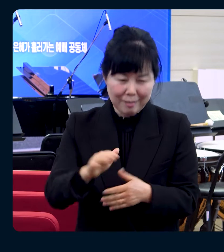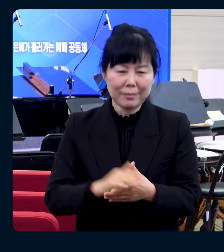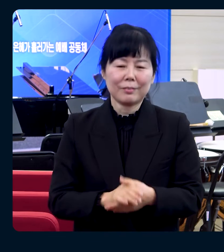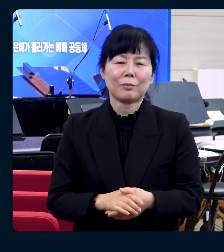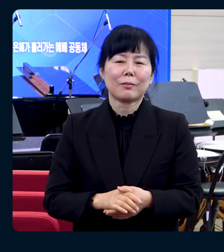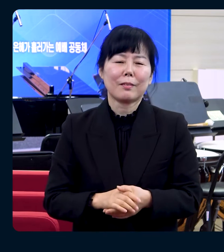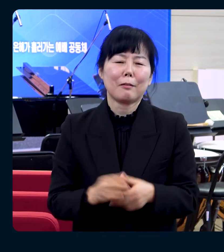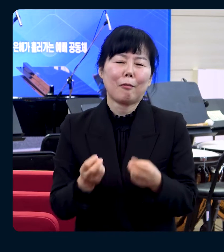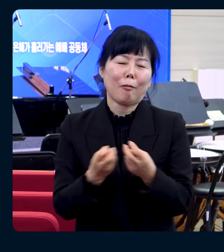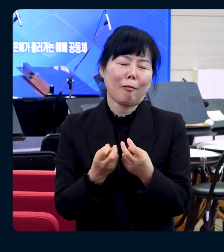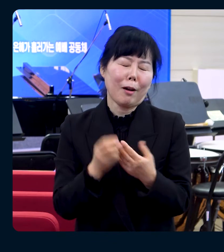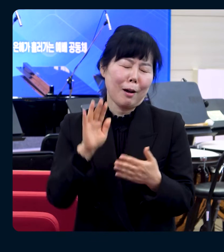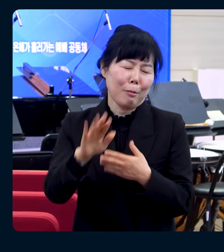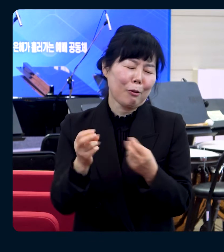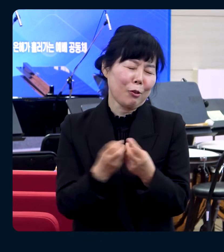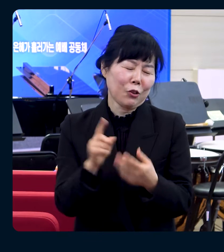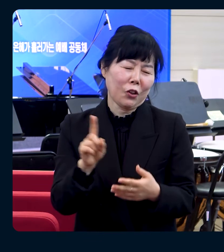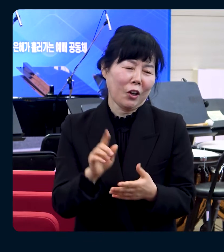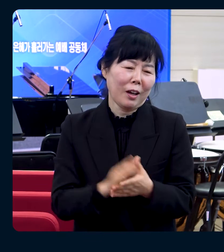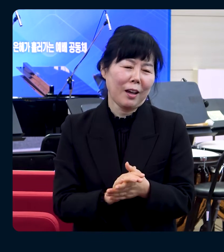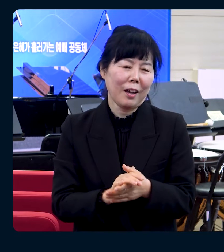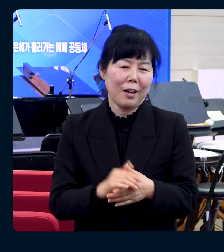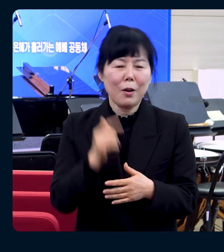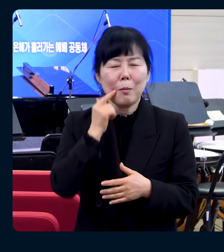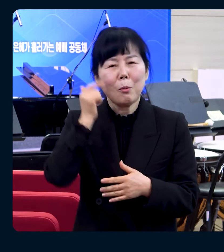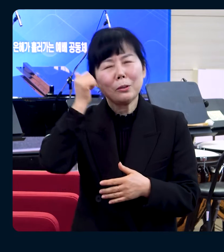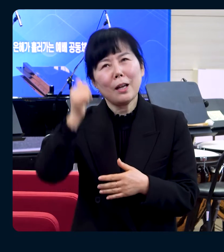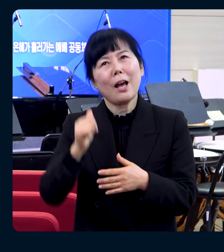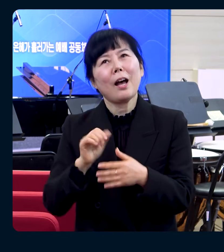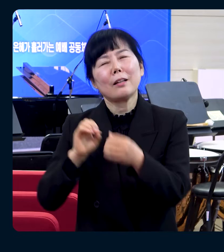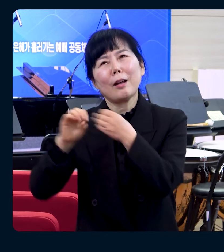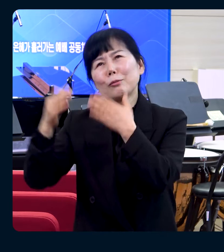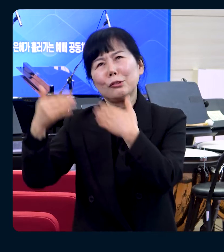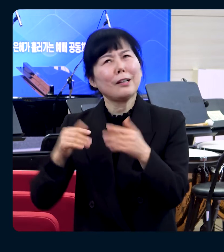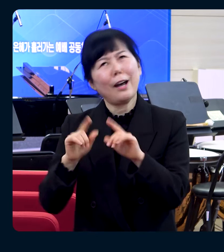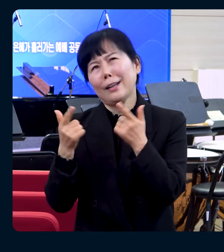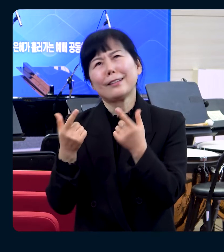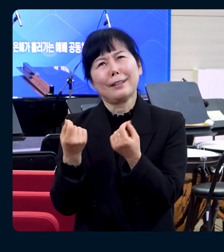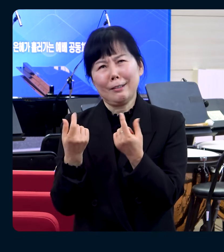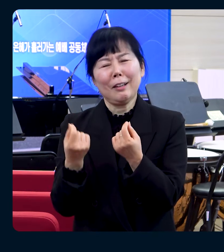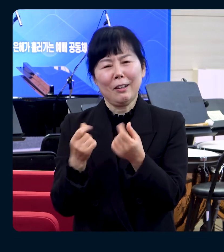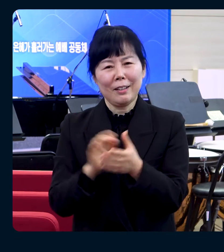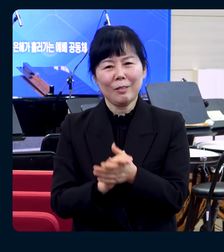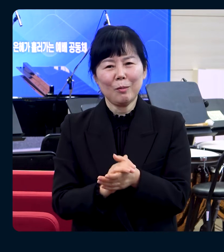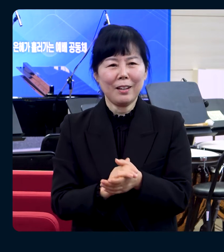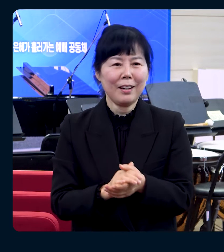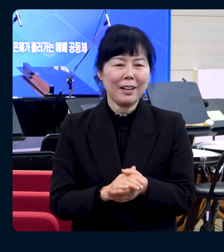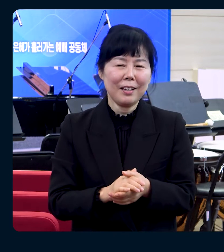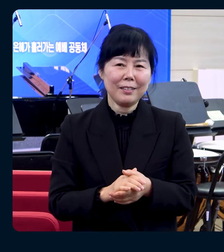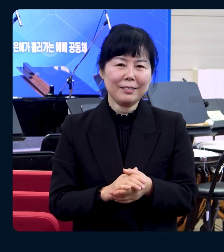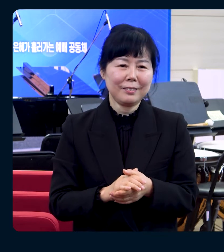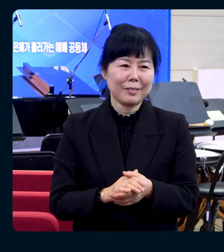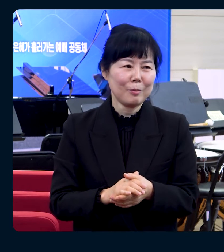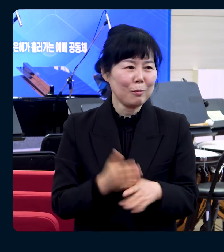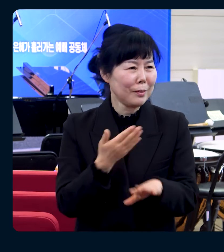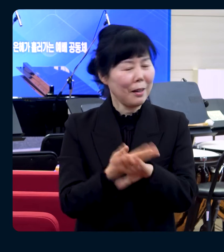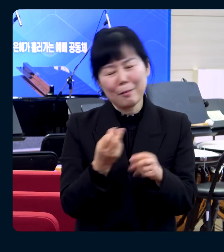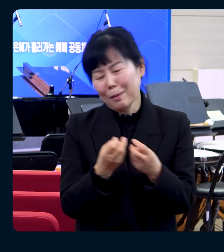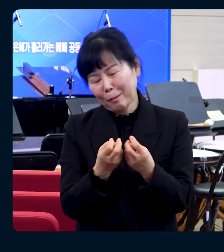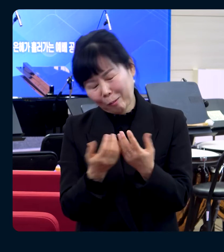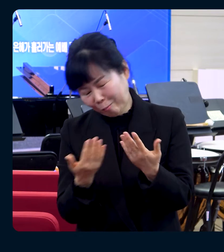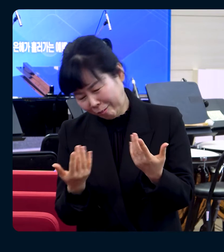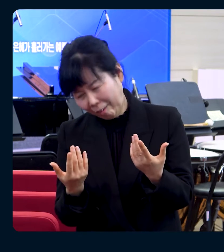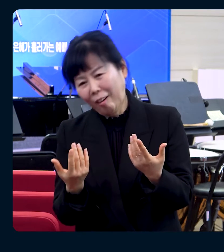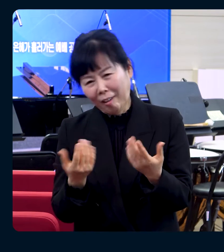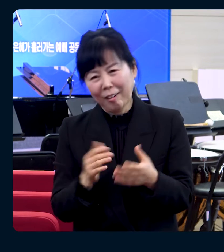떨어졌습니다. 어떻게 해야 할까요? 이 길이 아니었나 봅니다. 다른 건데 혹은 다른 신학교를 근데 뭐 다른